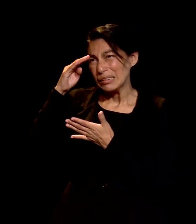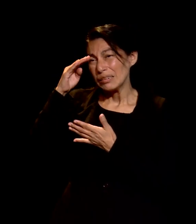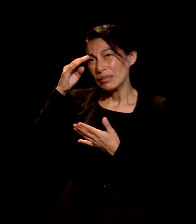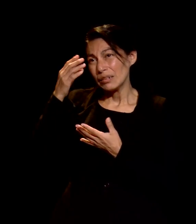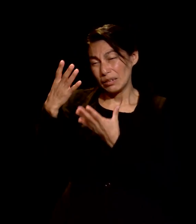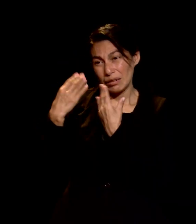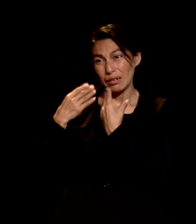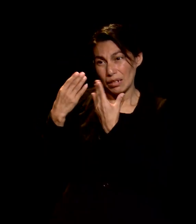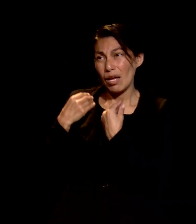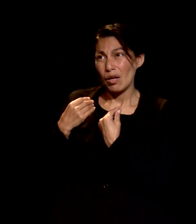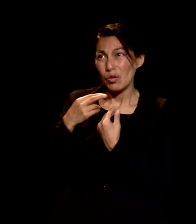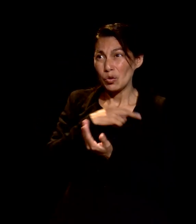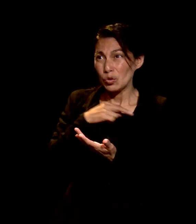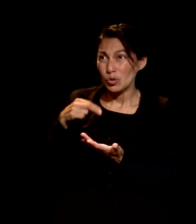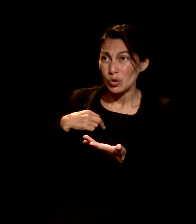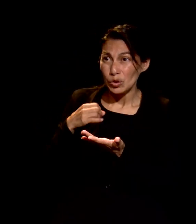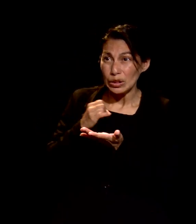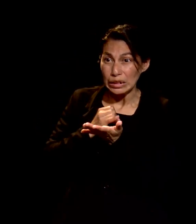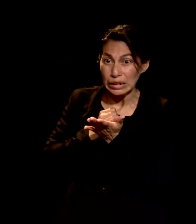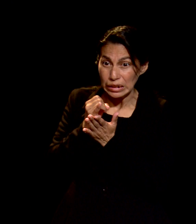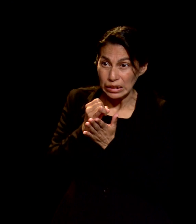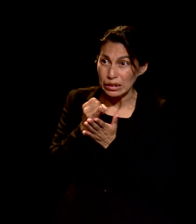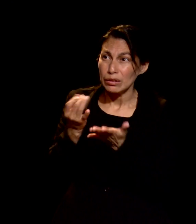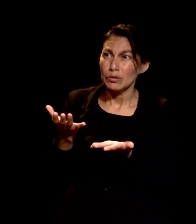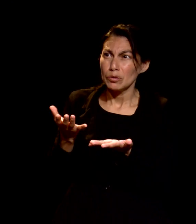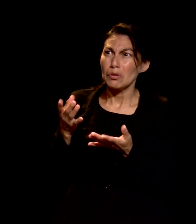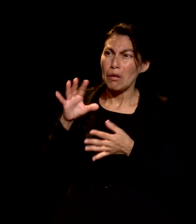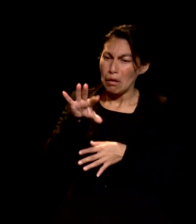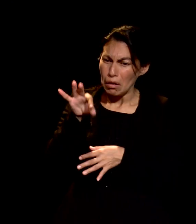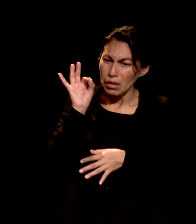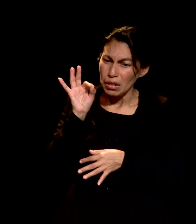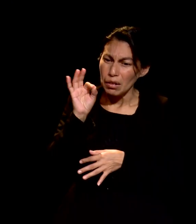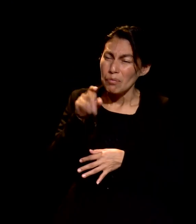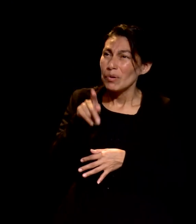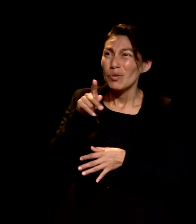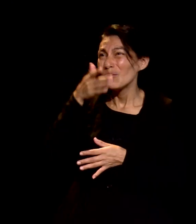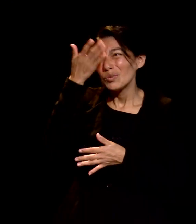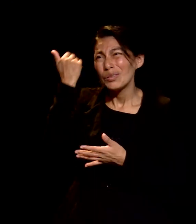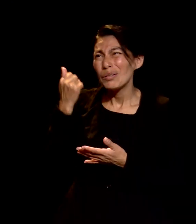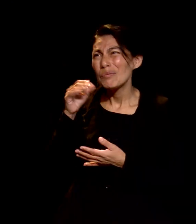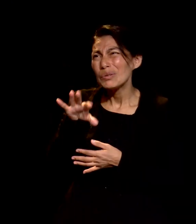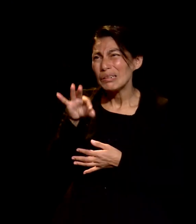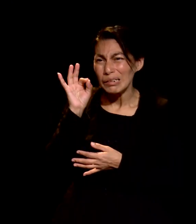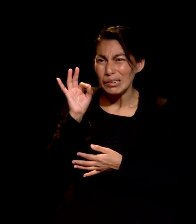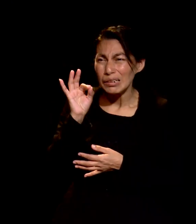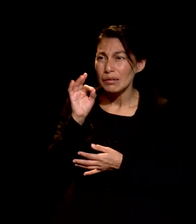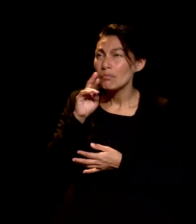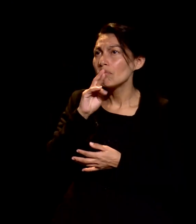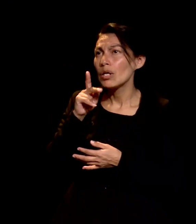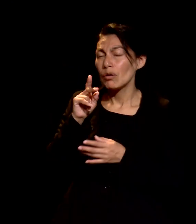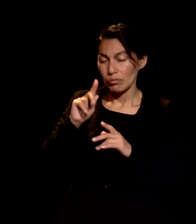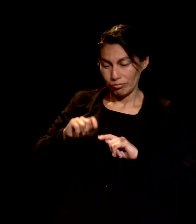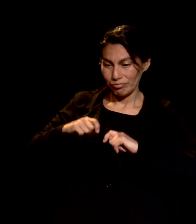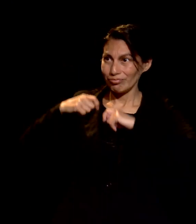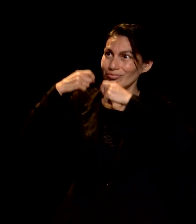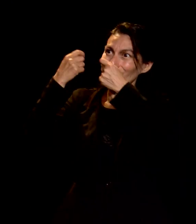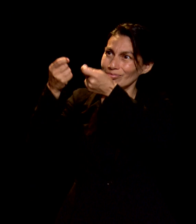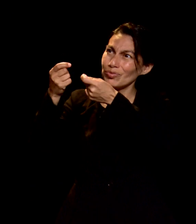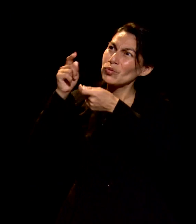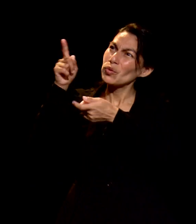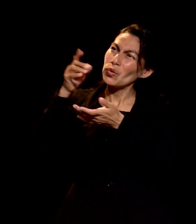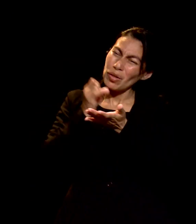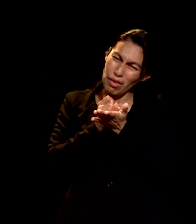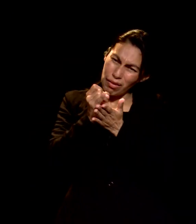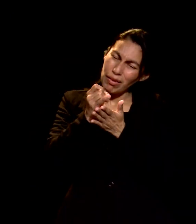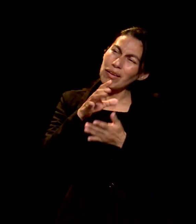enseñado que uno tiene el derecho de elegir pero como no sabe elegir le demos nuestro derecho a Dios para que él elija